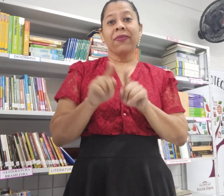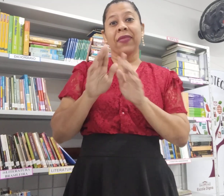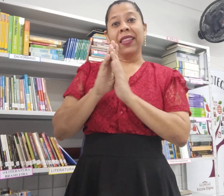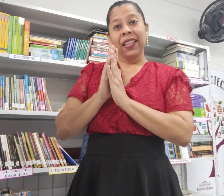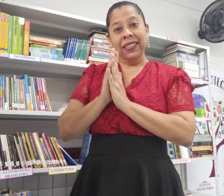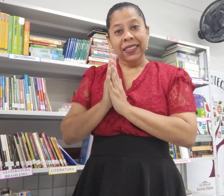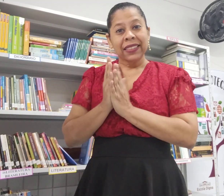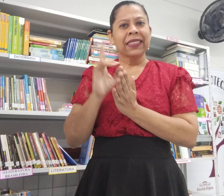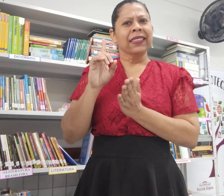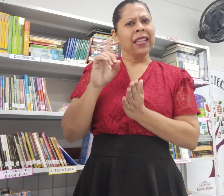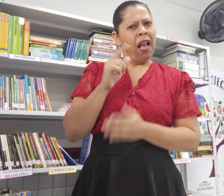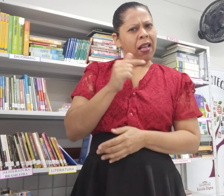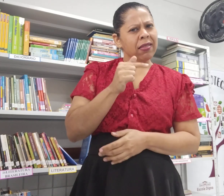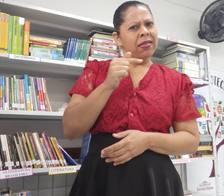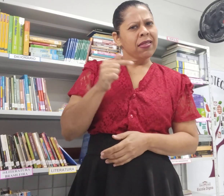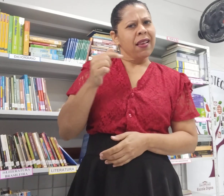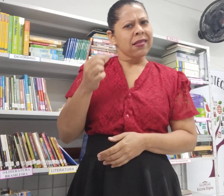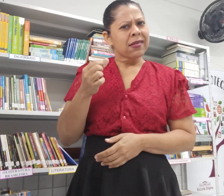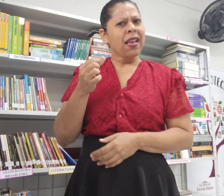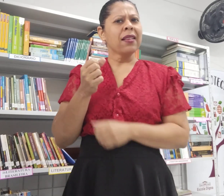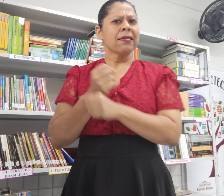476 anos depois de Cristo,